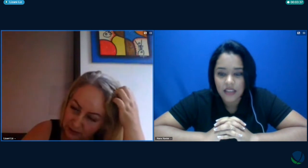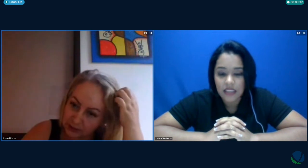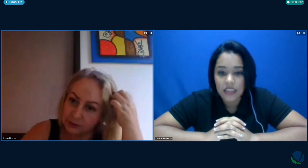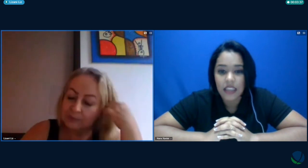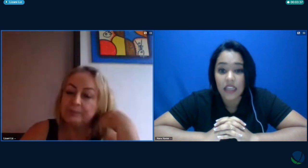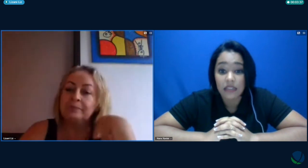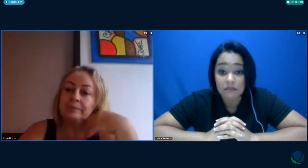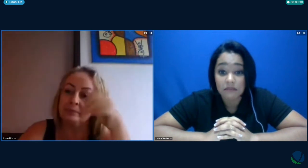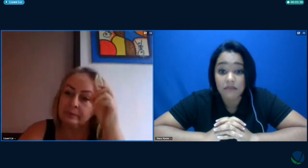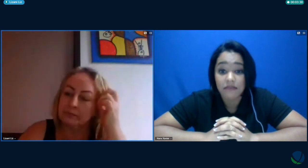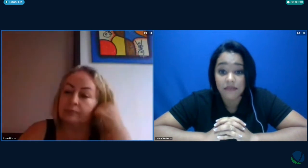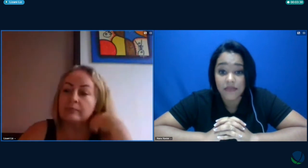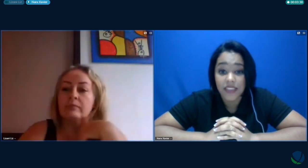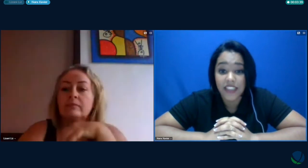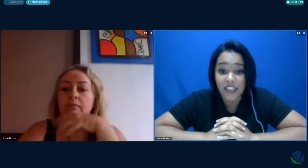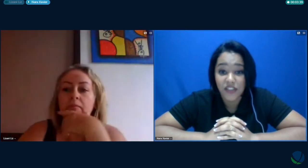dias.